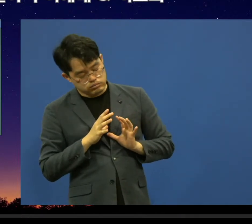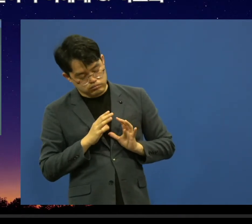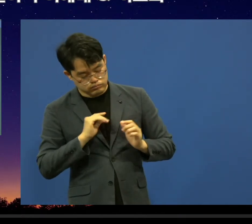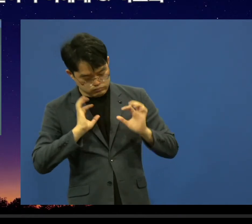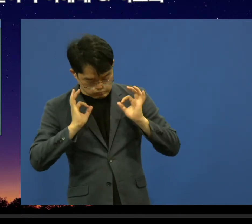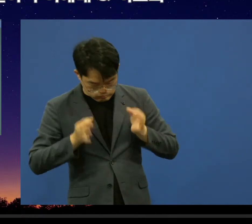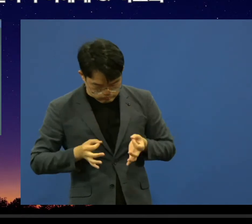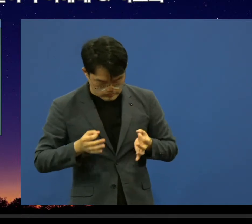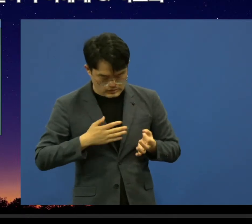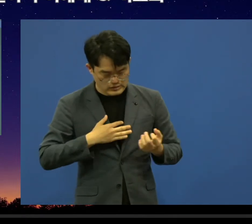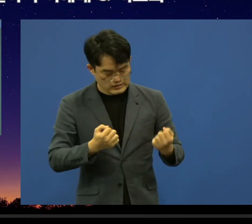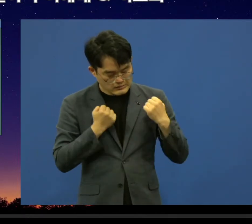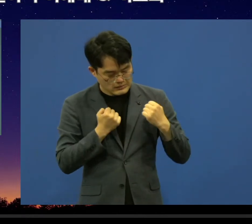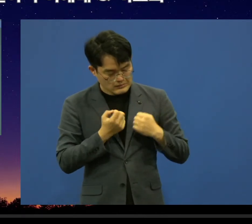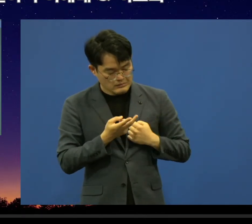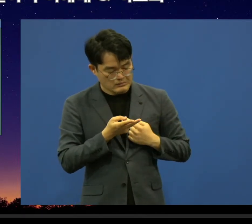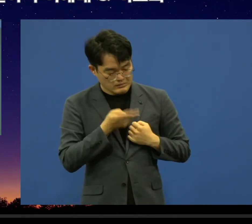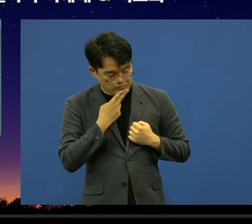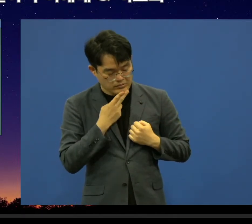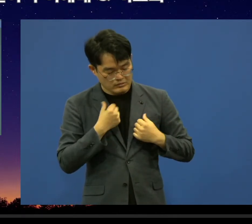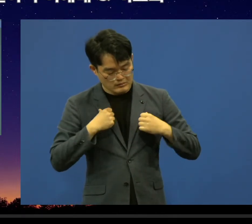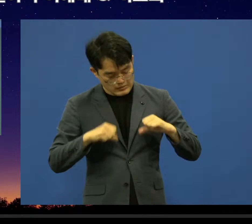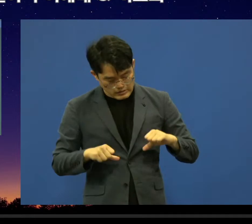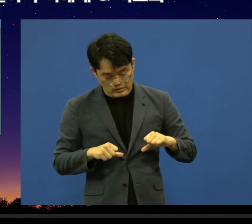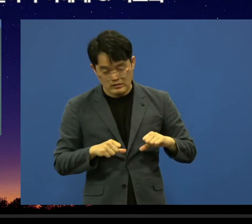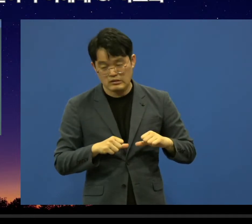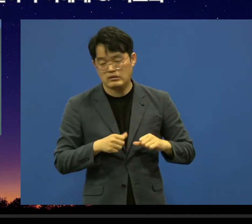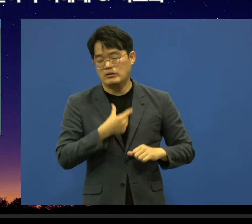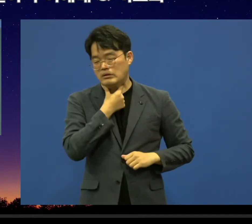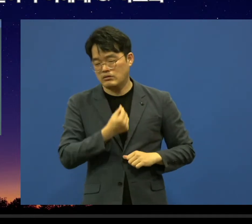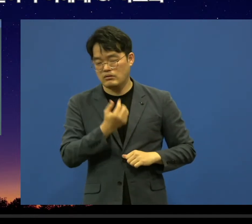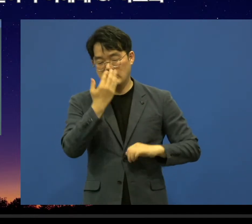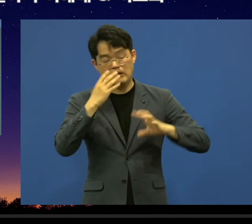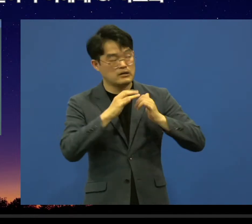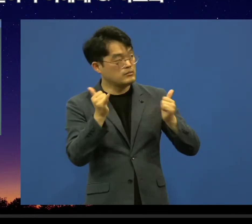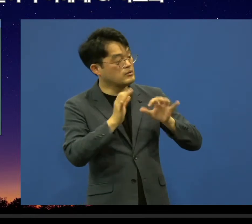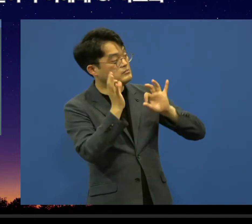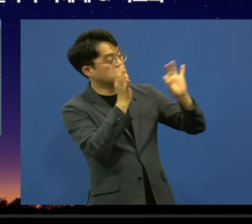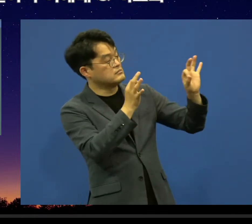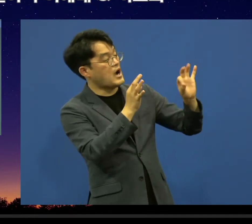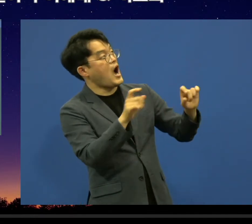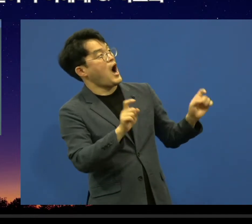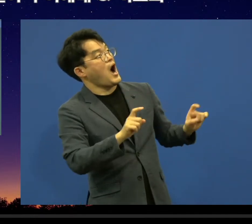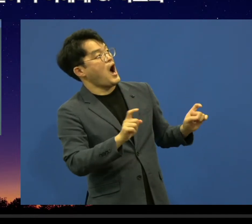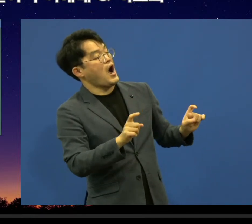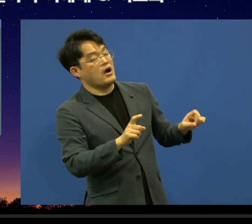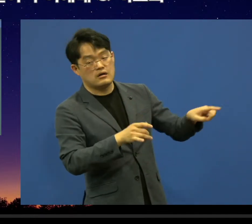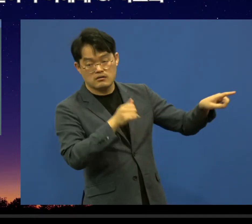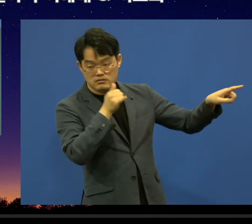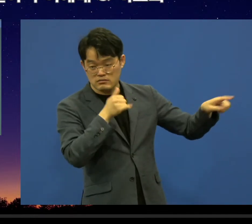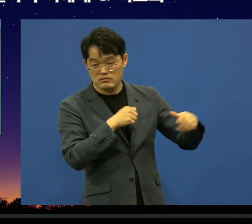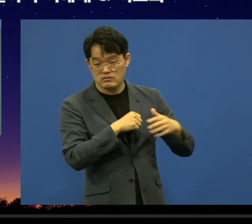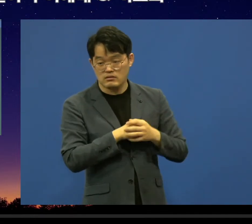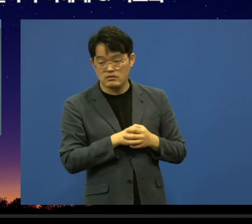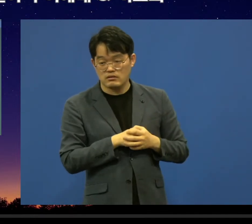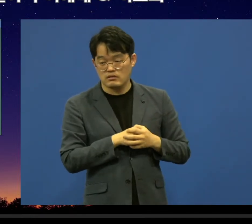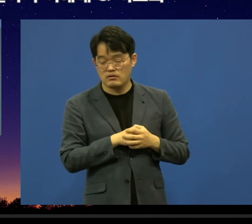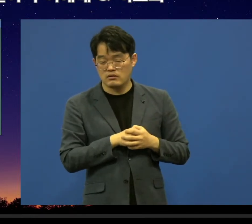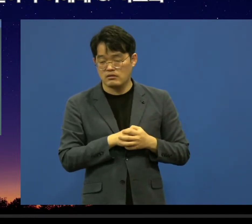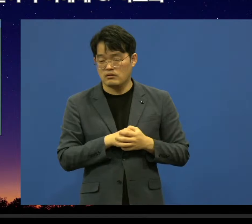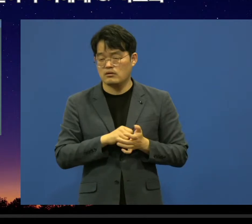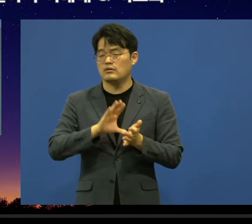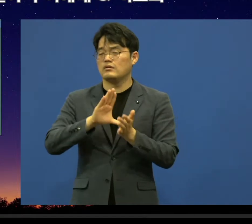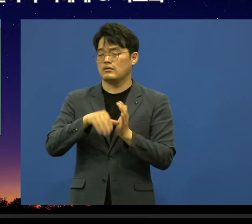됩니다. 아무것도 할 수 없어요. 이스라엘 백성에게 골리앗의 외침은 마침 들려진 소리가